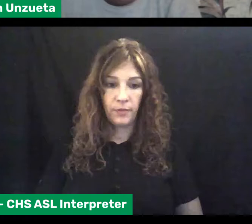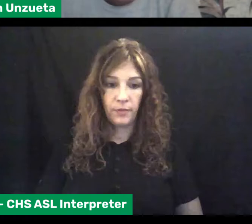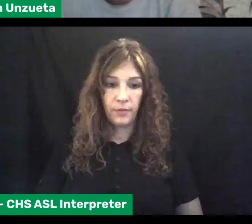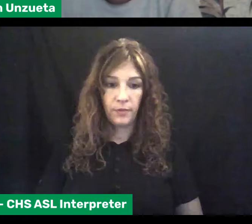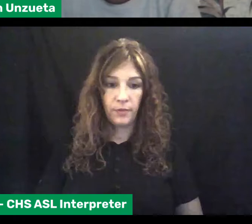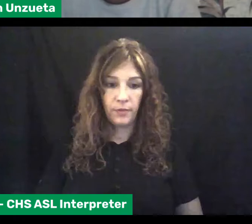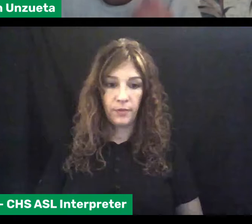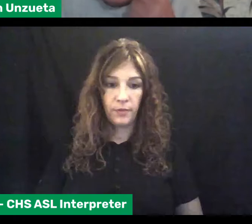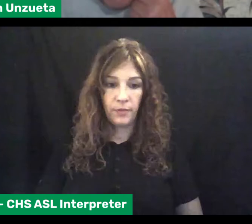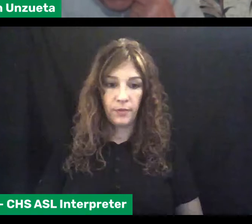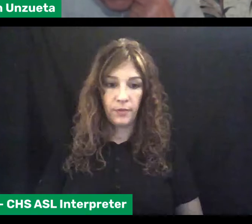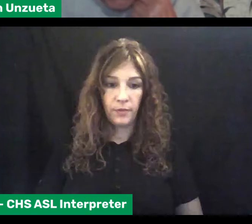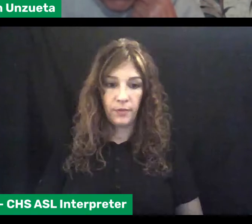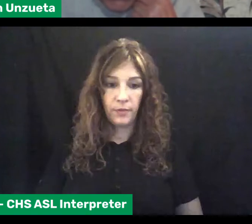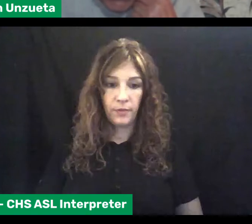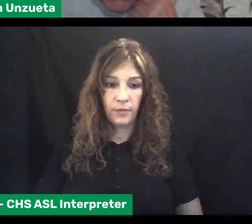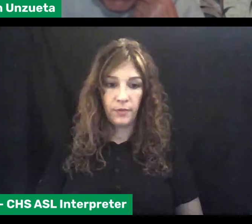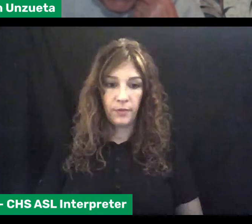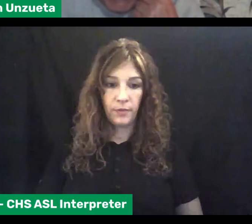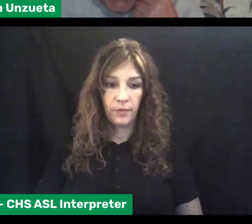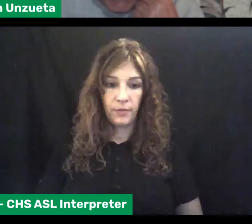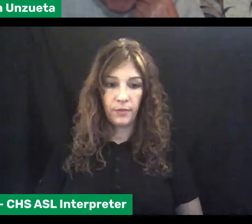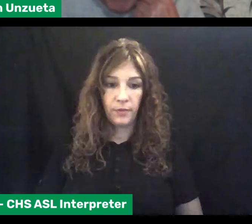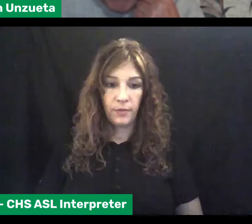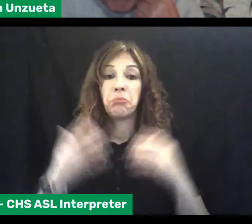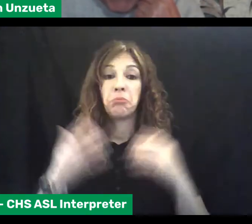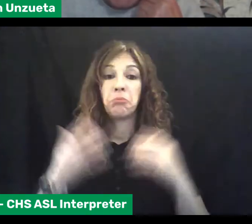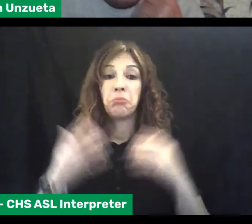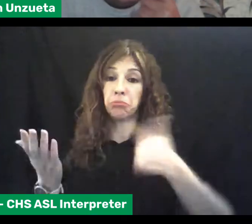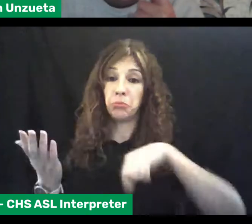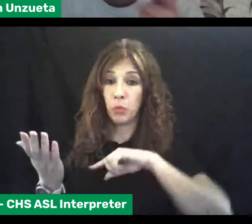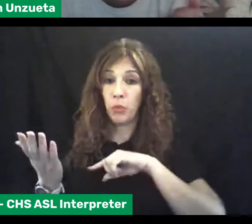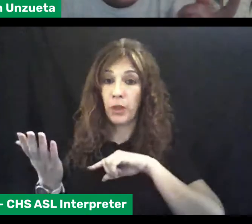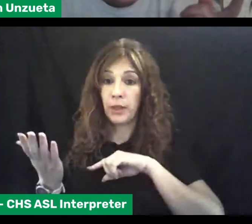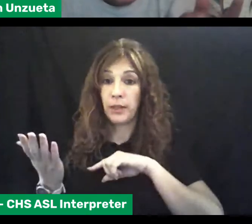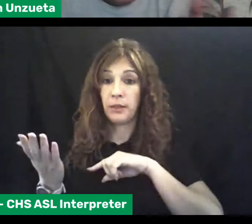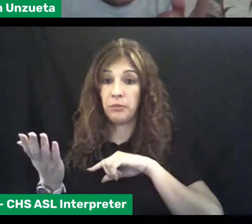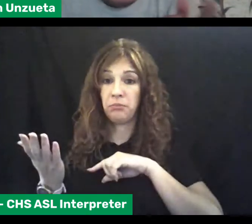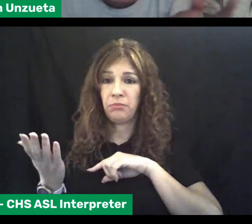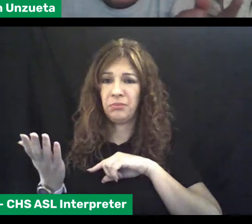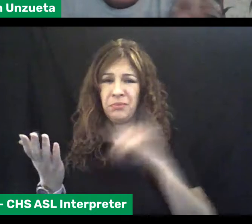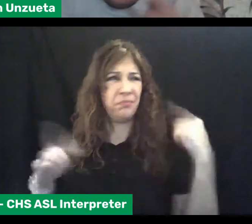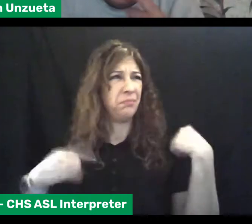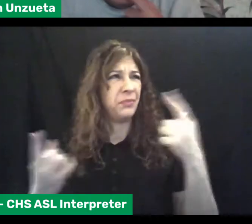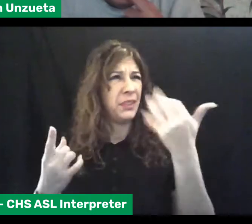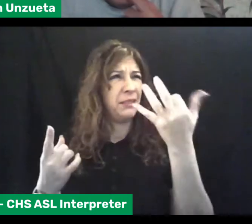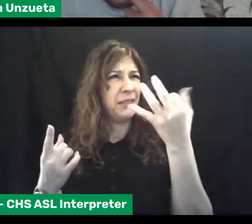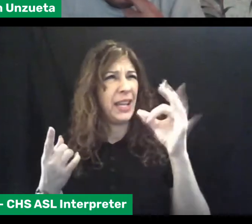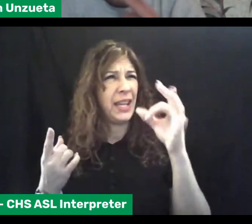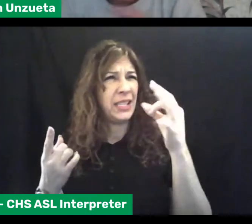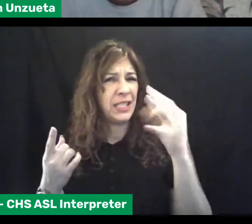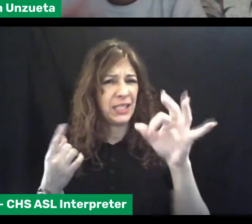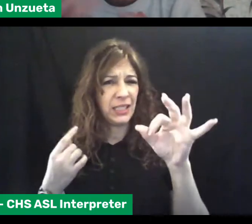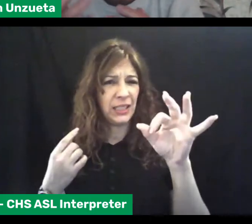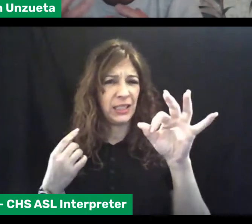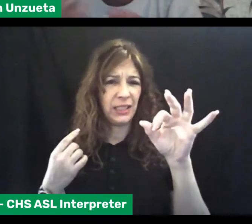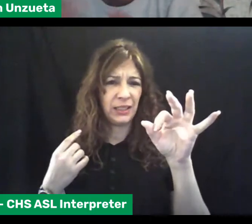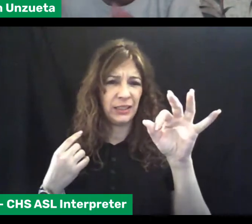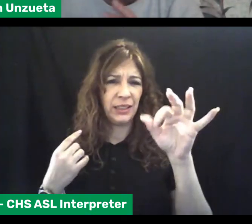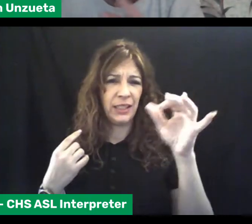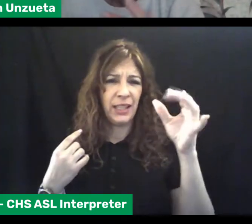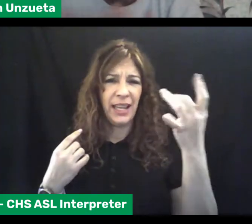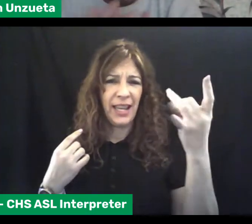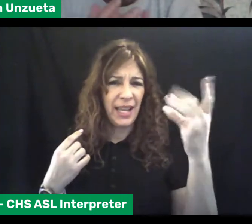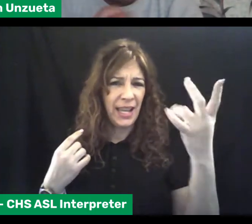Gracias, Camille. Bien, nosotros desde 1918 empezamos a